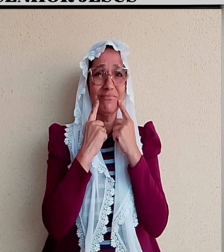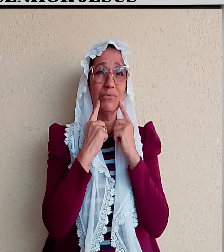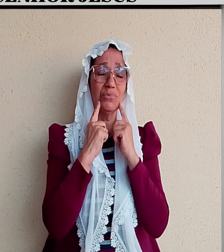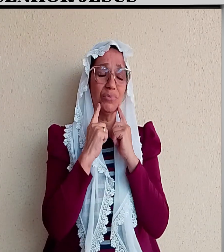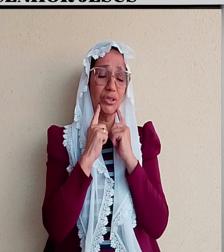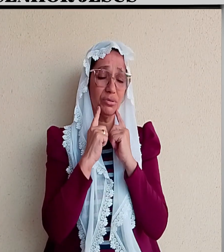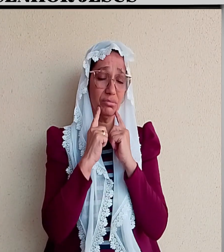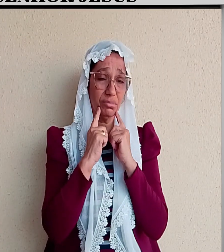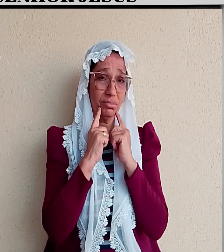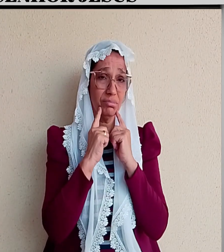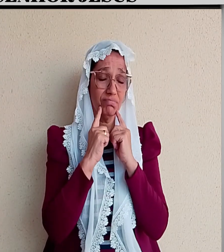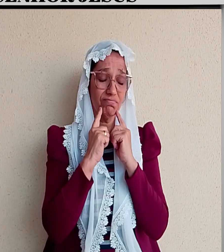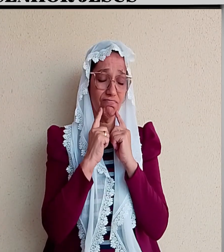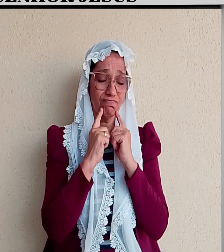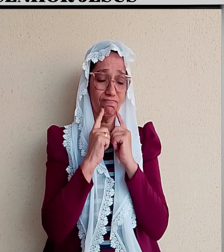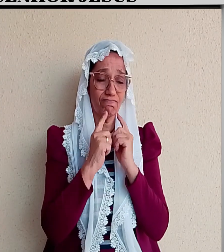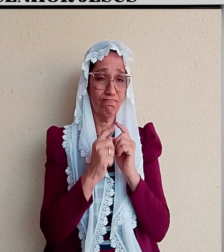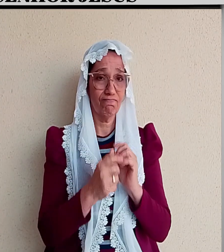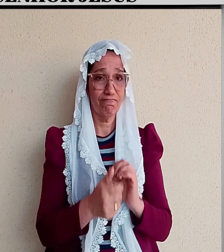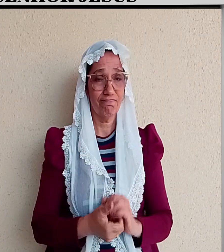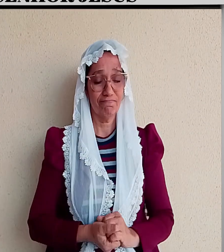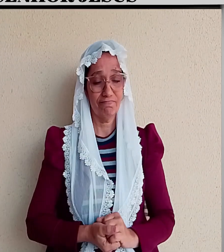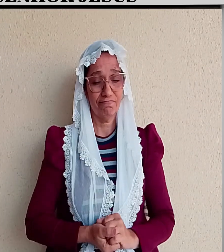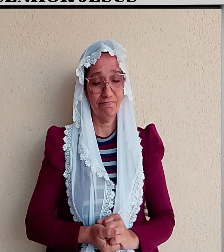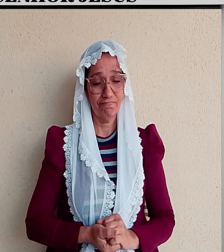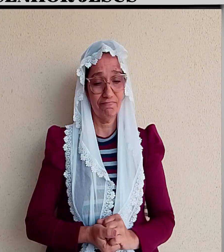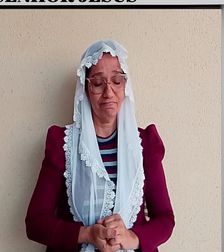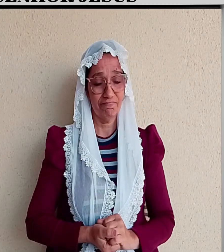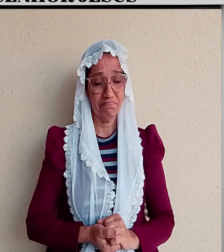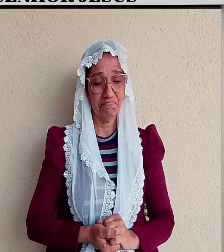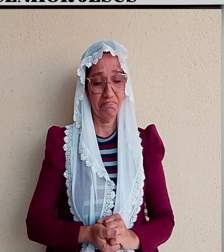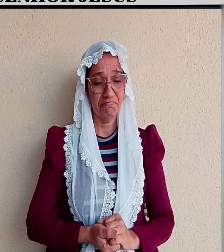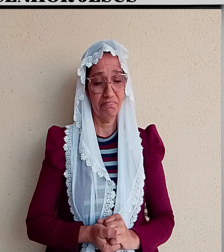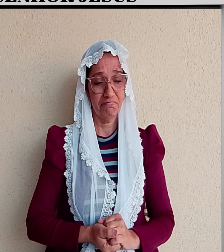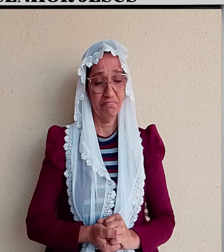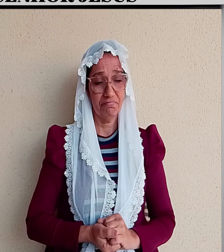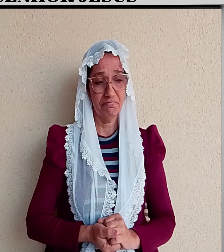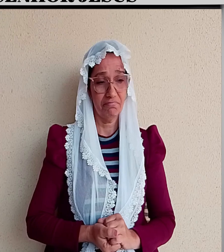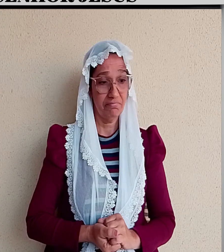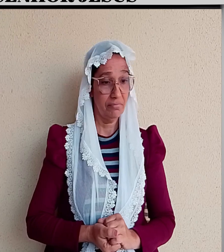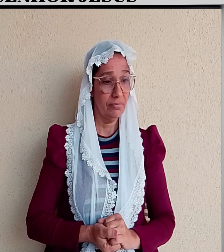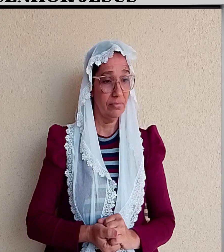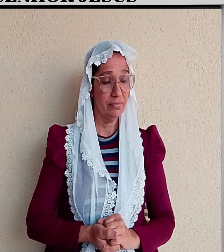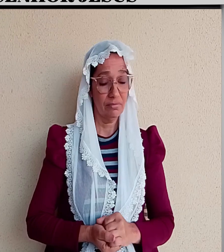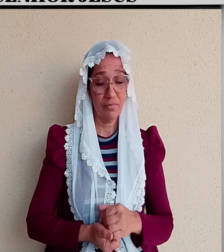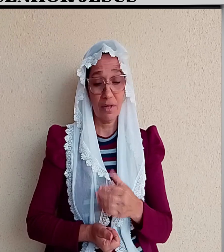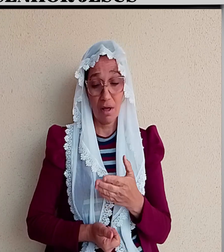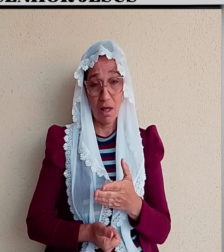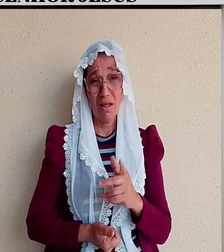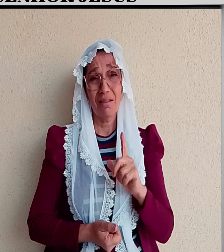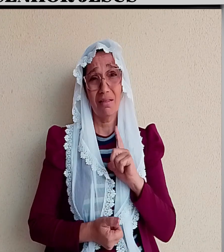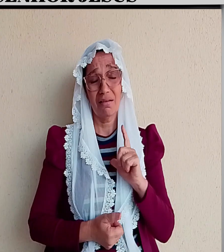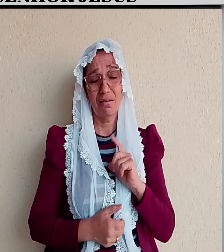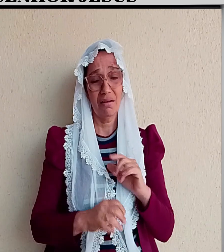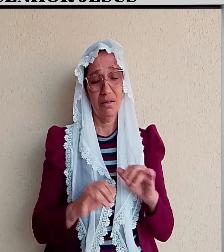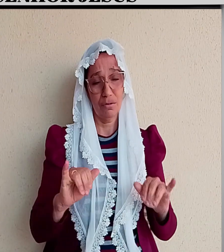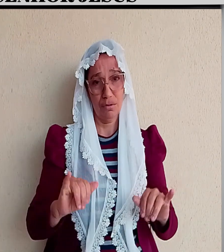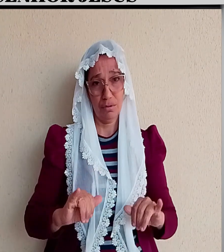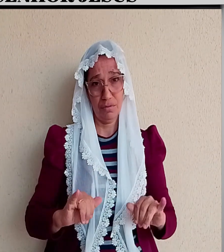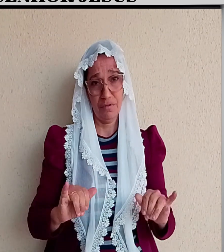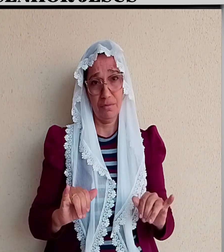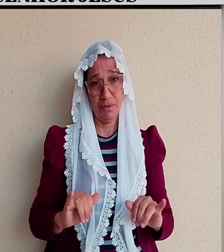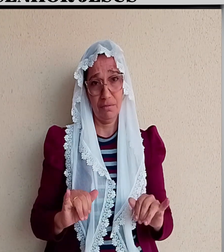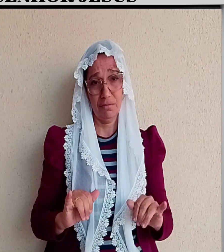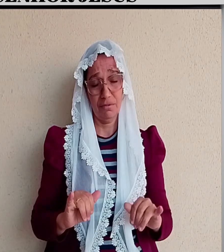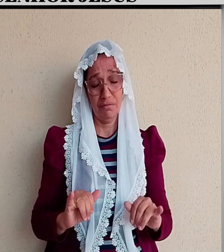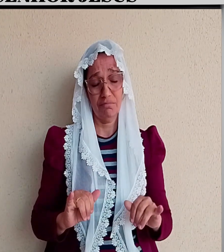Aleluia, não importa que vai ter que sofrer, que vai ter que aprender na dor, não importa. O que importa é que o seu laudo, aleluia, não importa que dê tempo, aleluia,